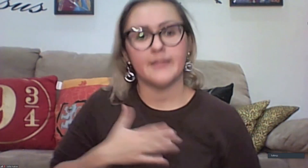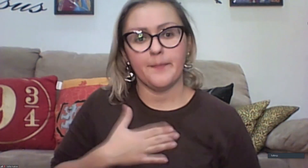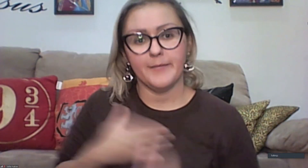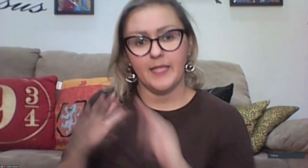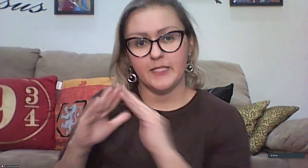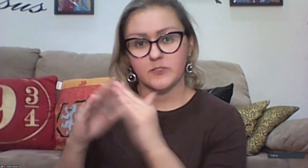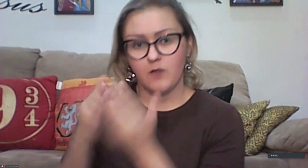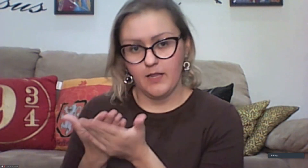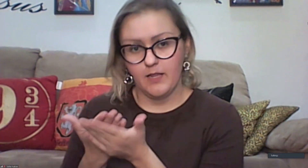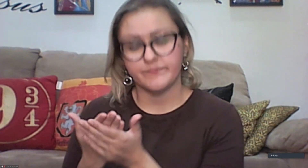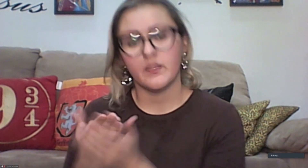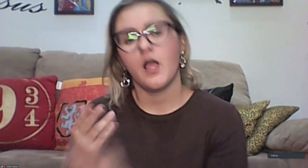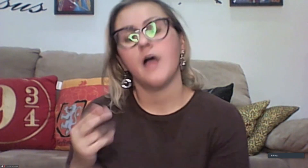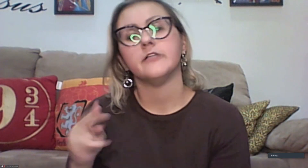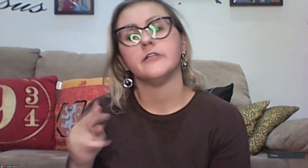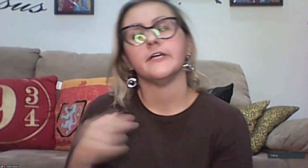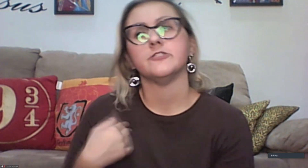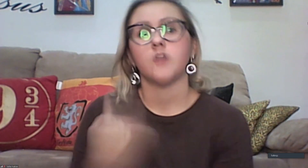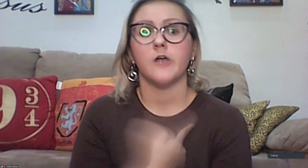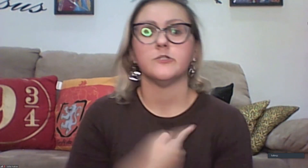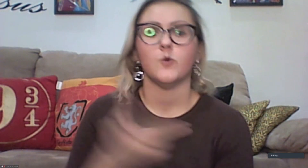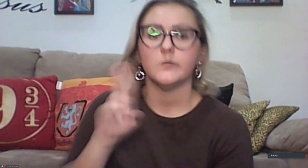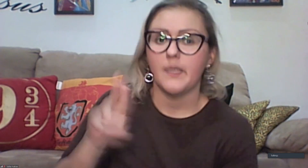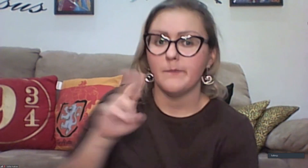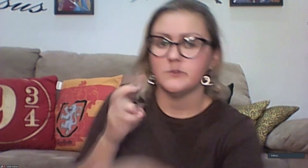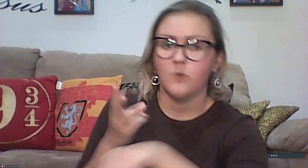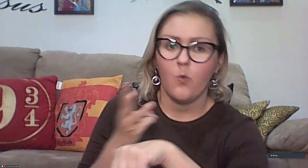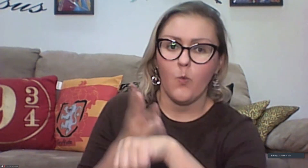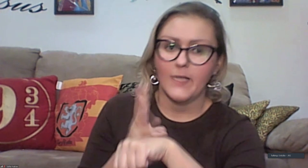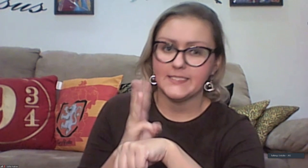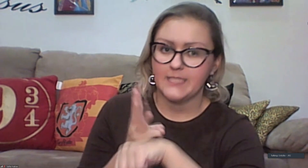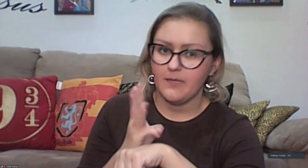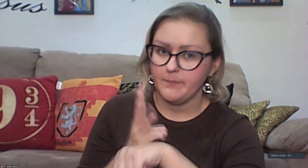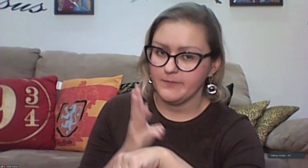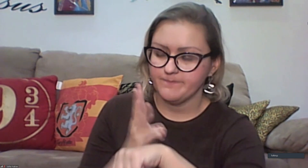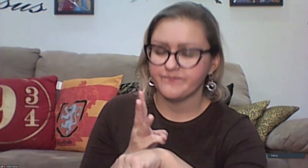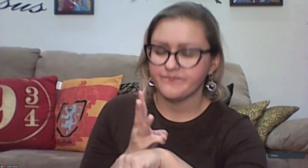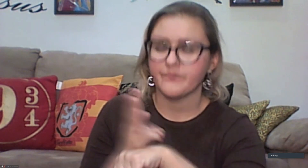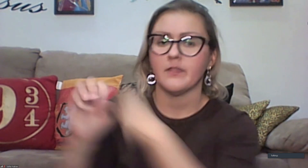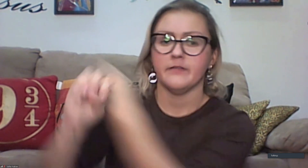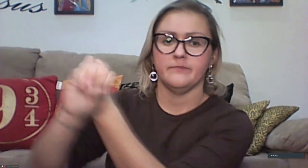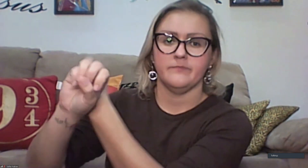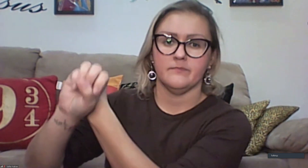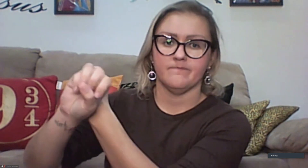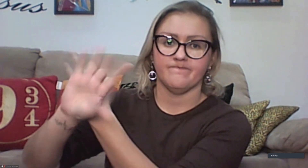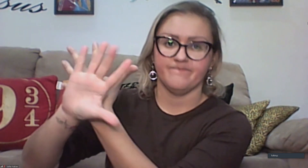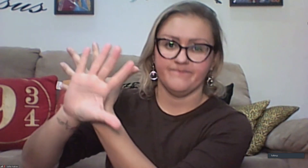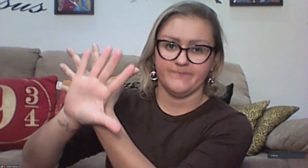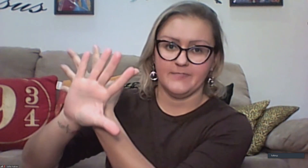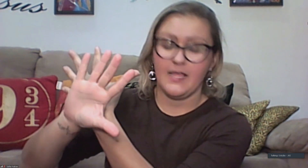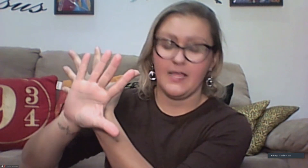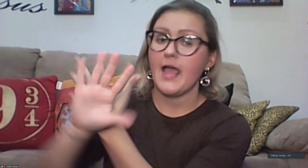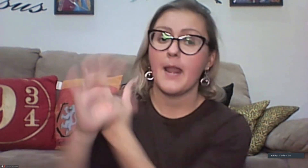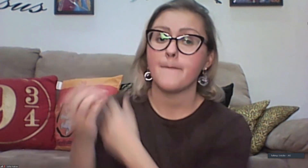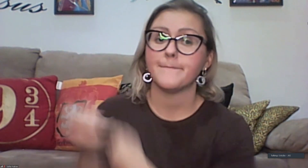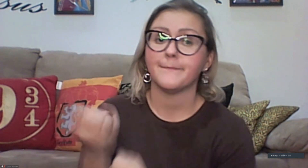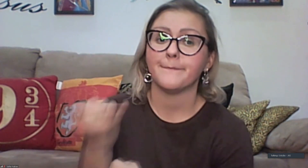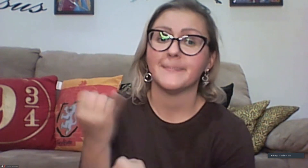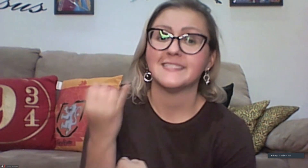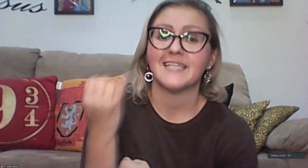Por exemplo, na minha escola, nós usamos bastante o WhatsApp, né? E chamada de webcam,